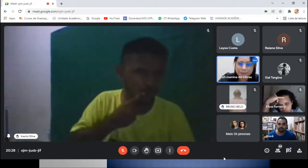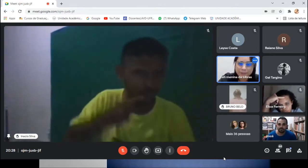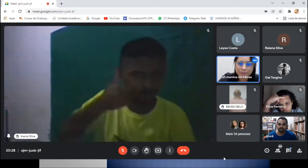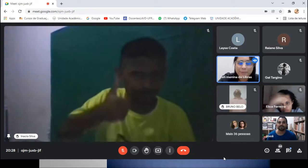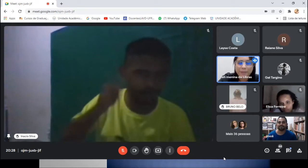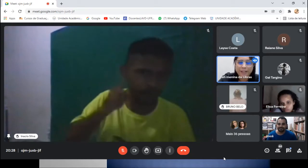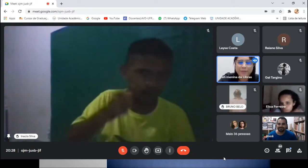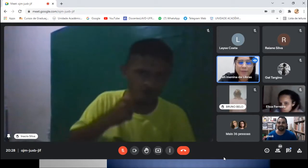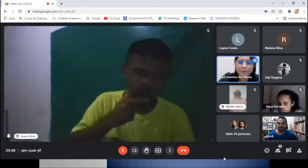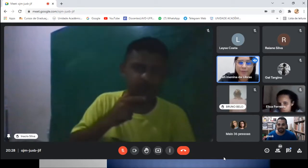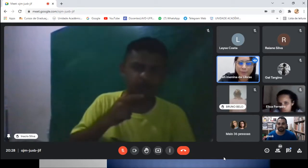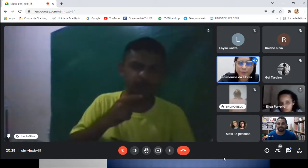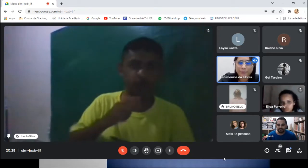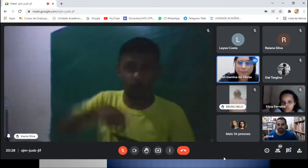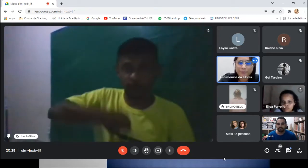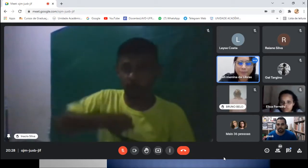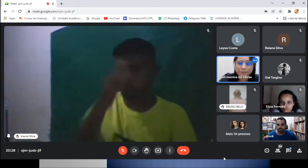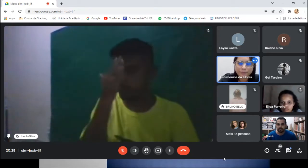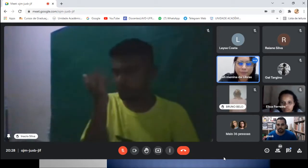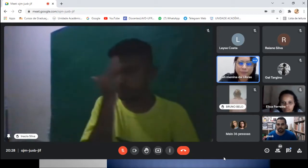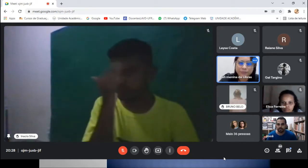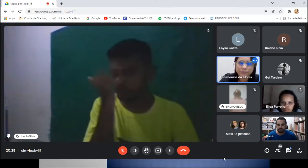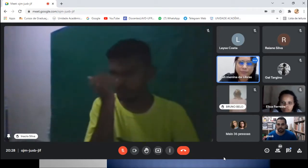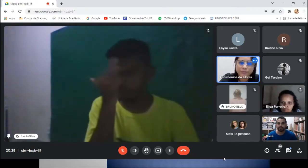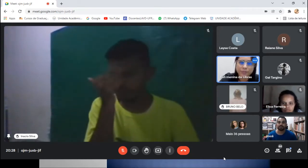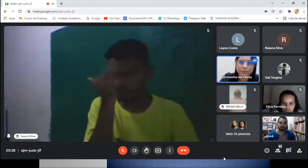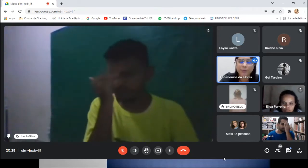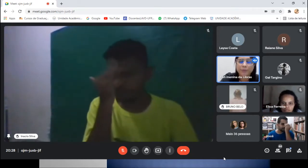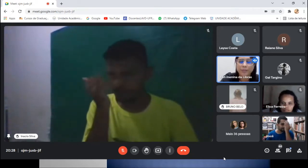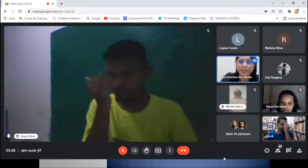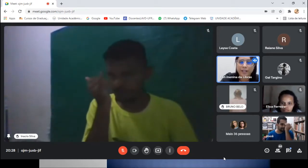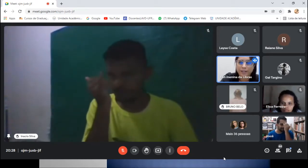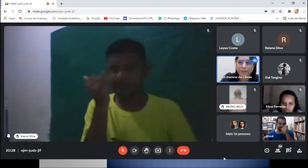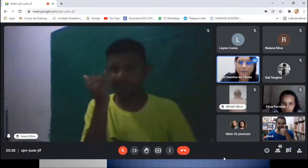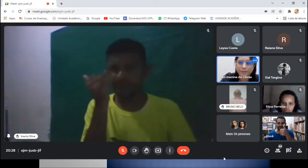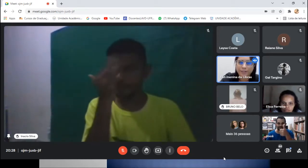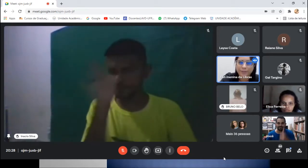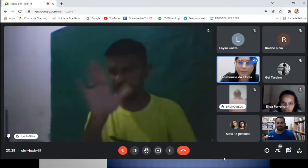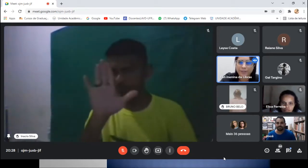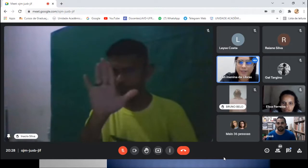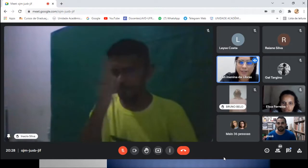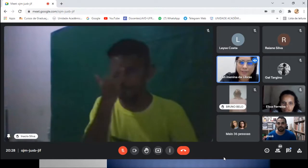Tudo bem, eu sou surdo. Meu nome é Inácio, esse é meu sinal.